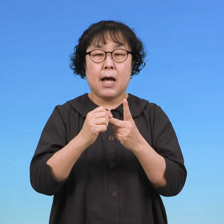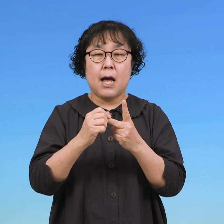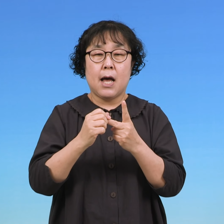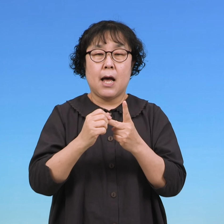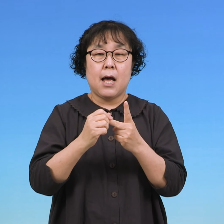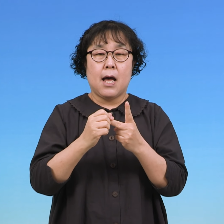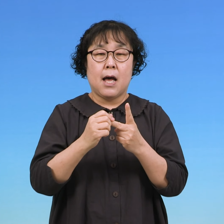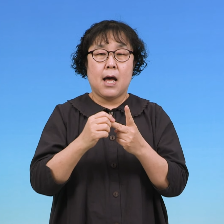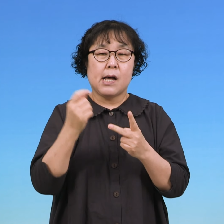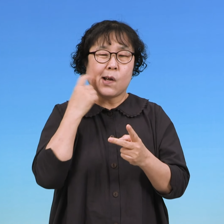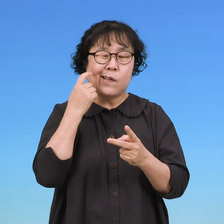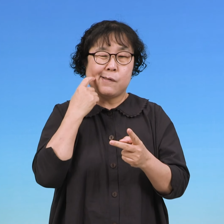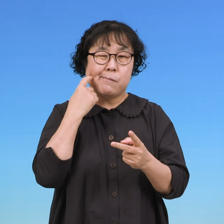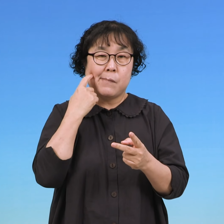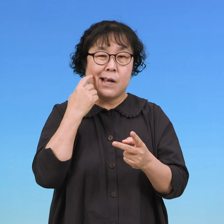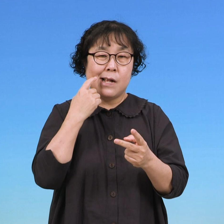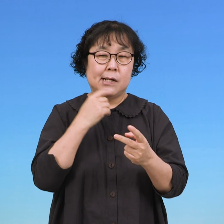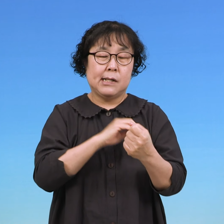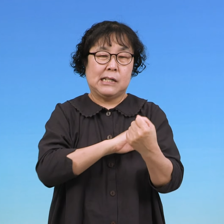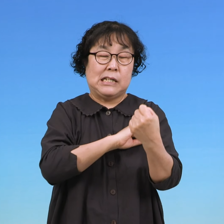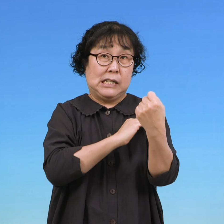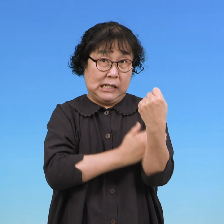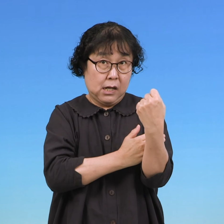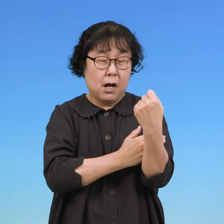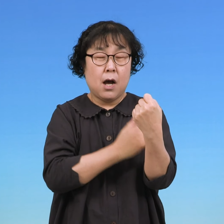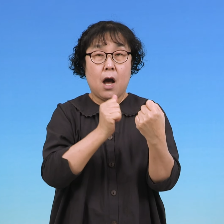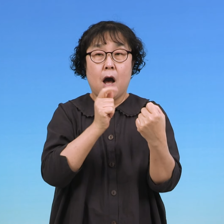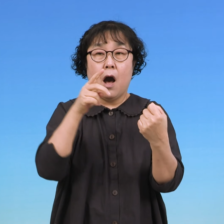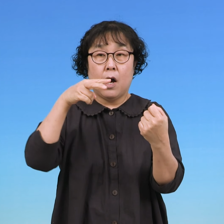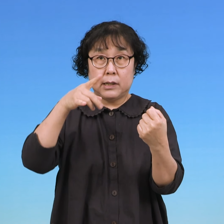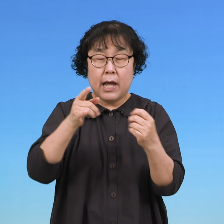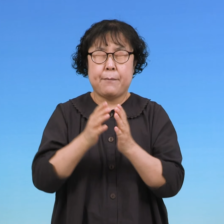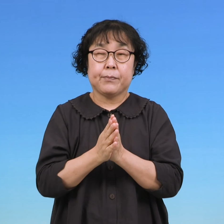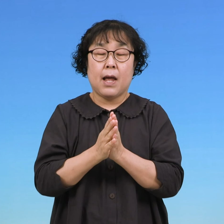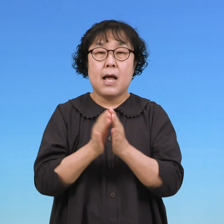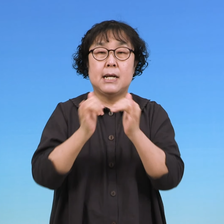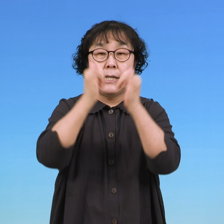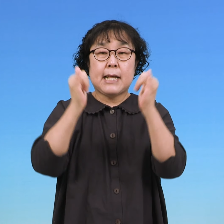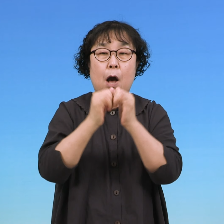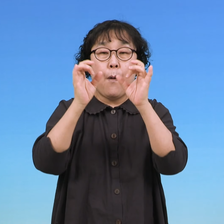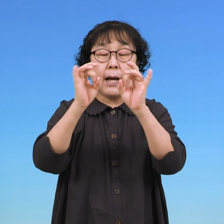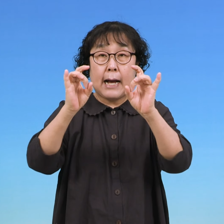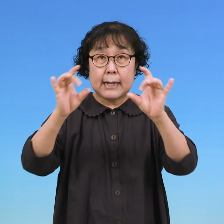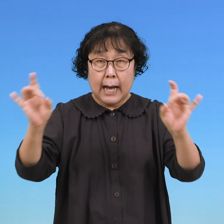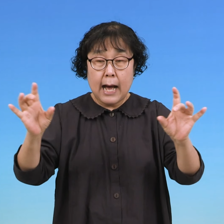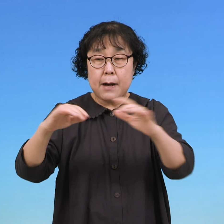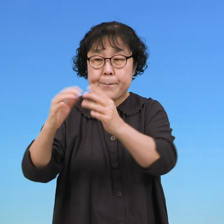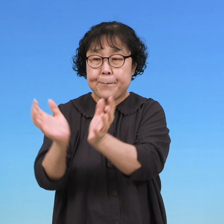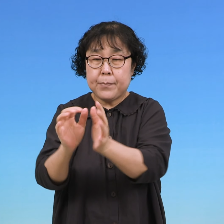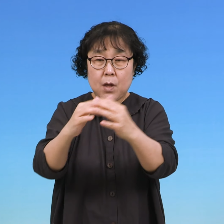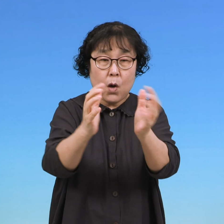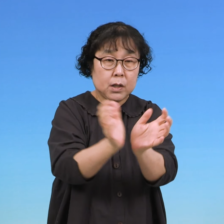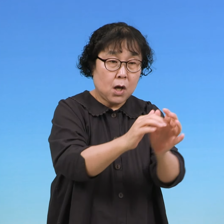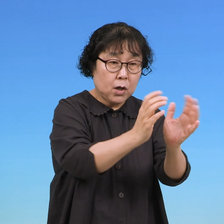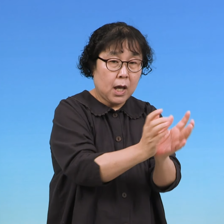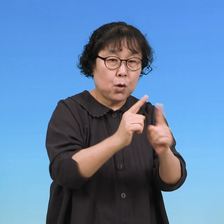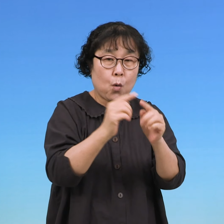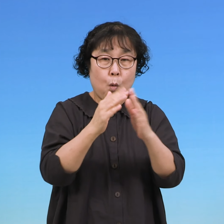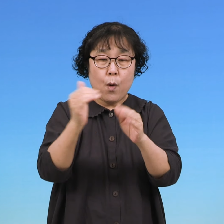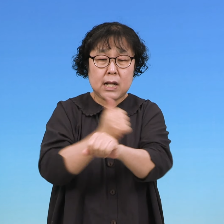두 번째가 허세. 이 내용도 들어보십시오. 사회 각 분야마다 교회 다니는 사람들은 많은데 비해